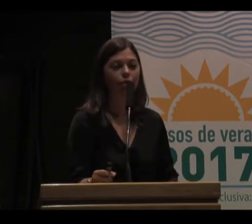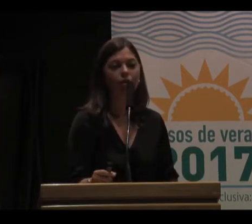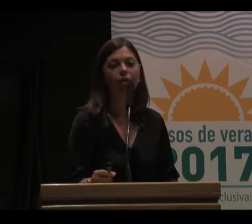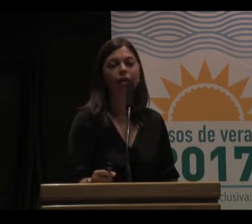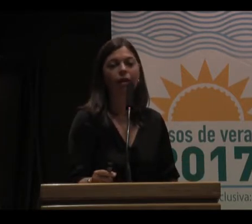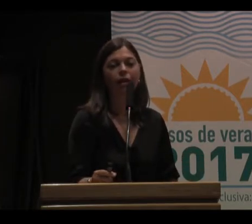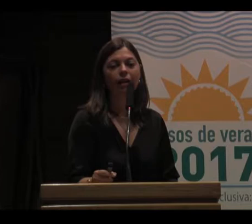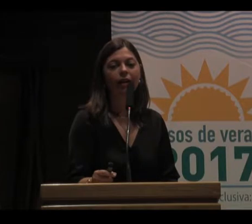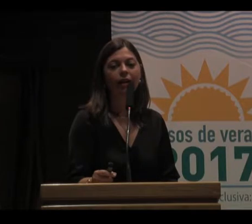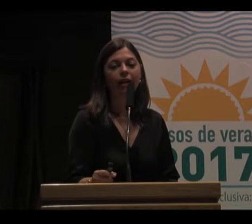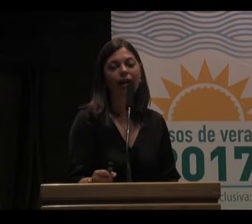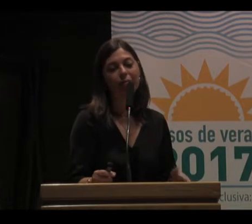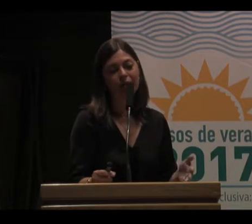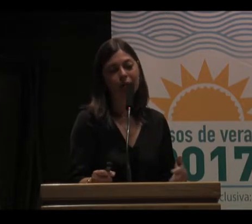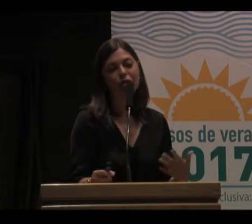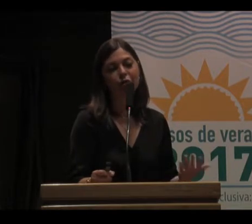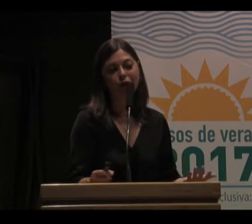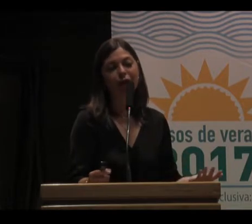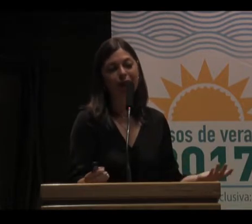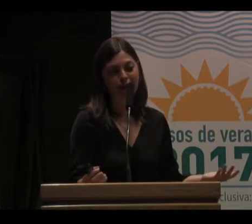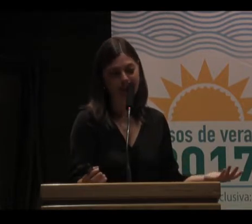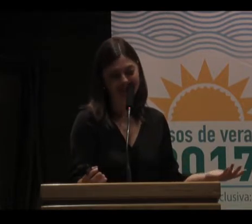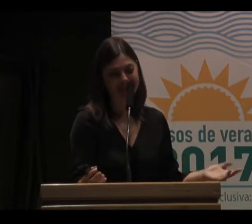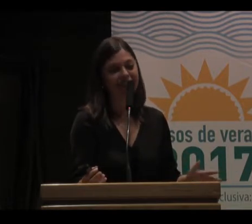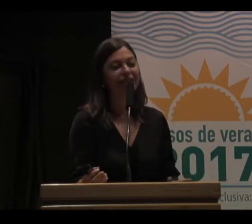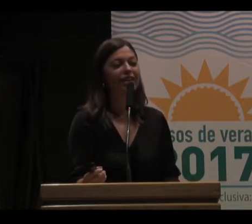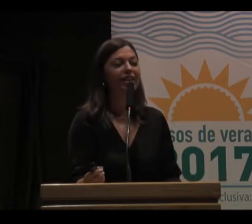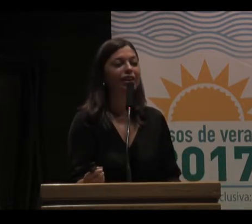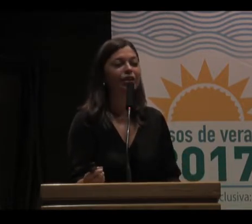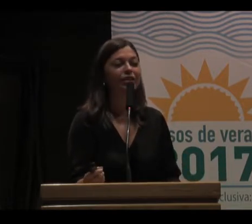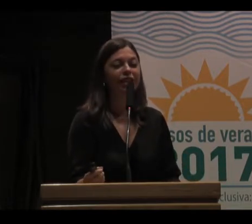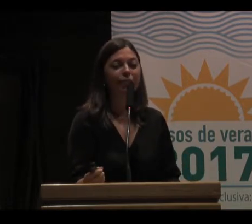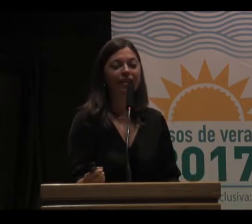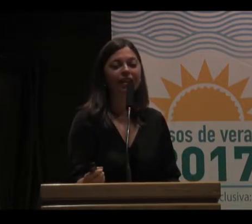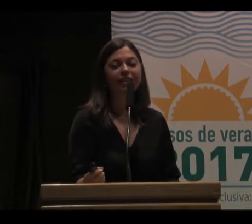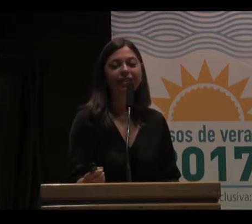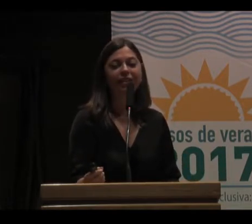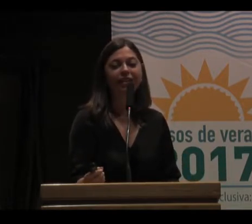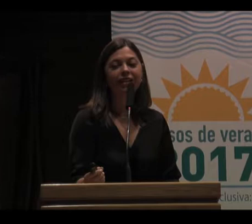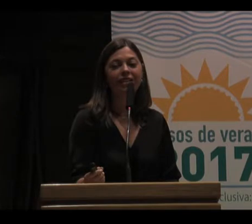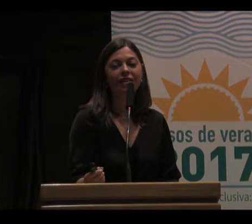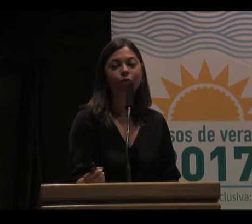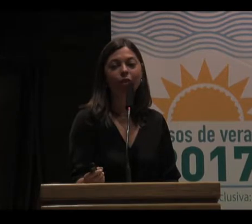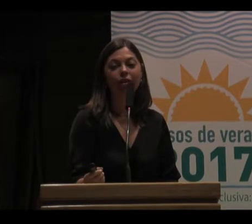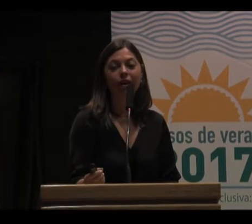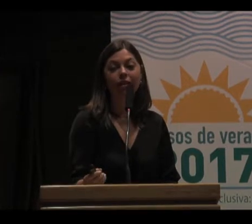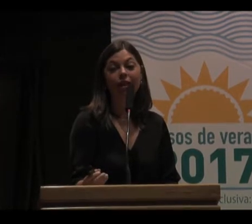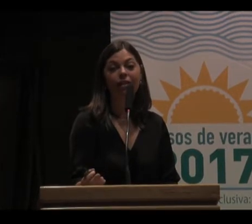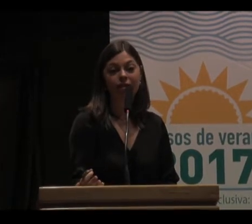ocurrió, a ella en principio se le ocurrió con el McDonald's y con Telepizza, se le ocurrió hacer